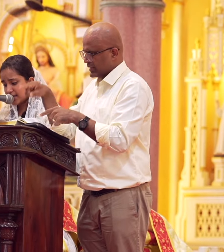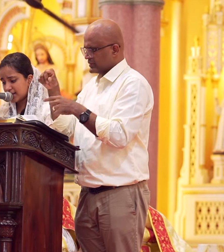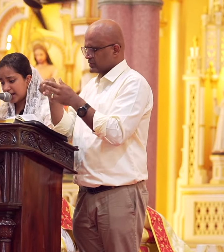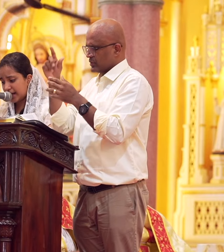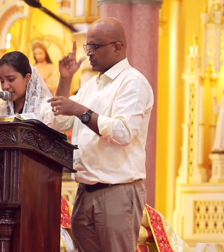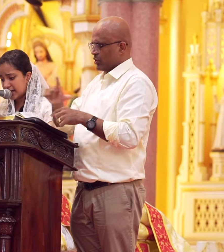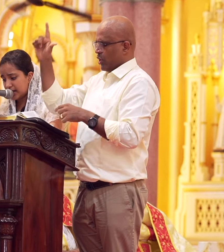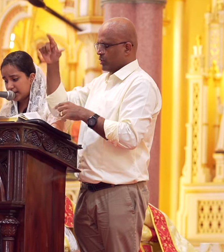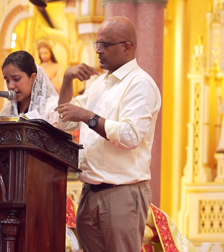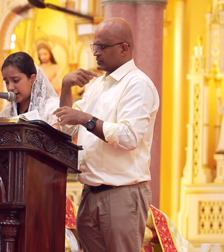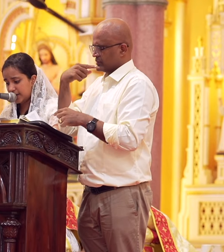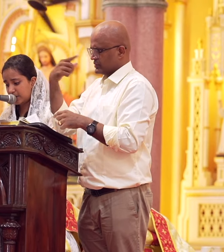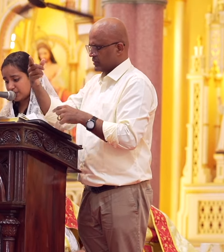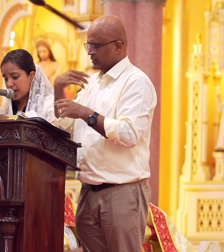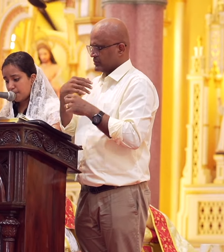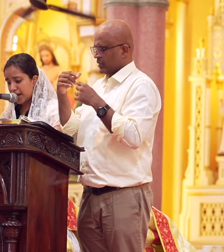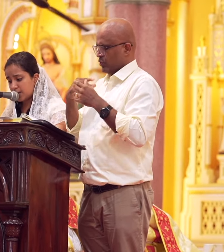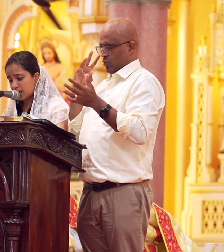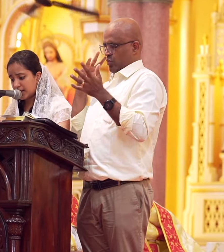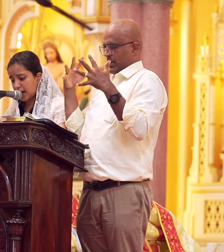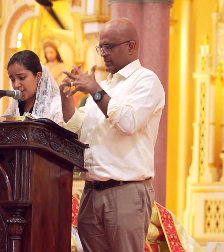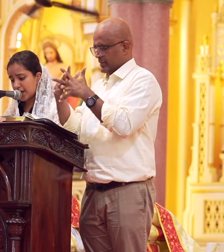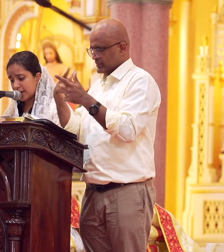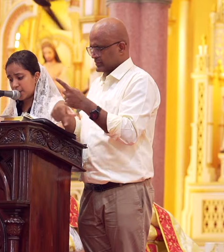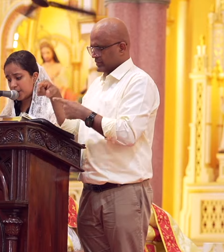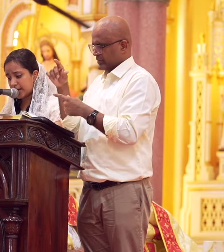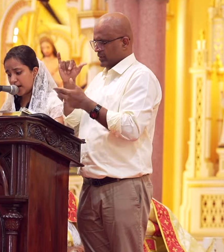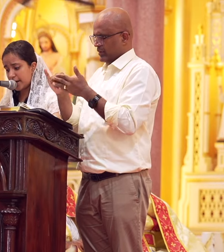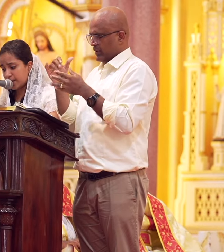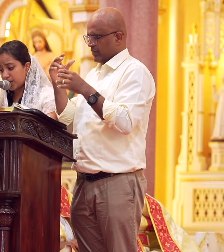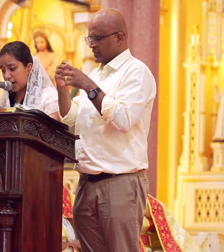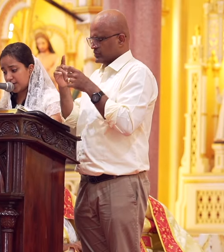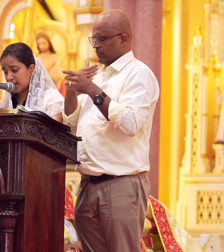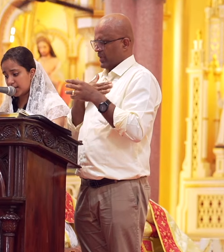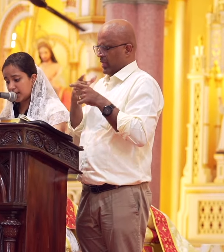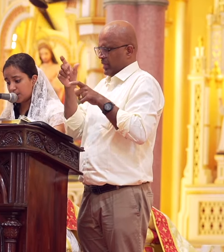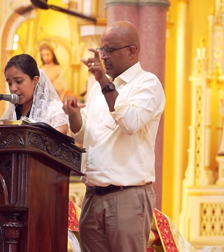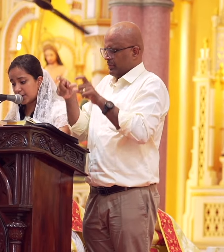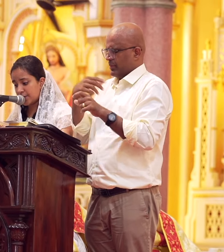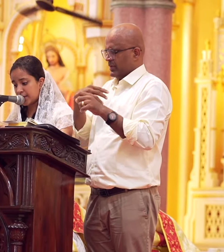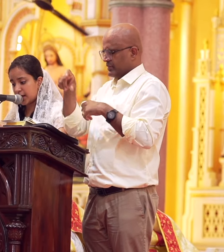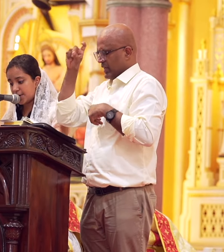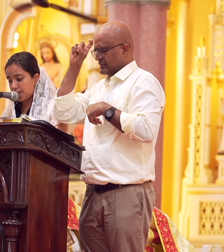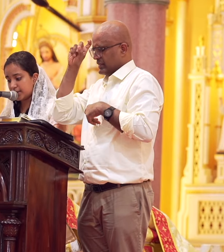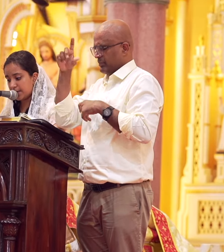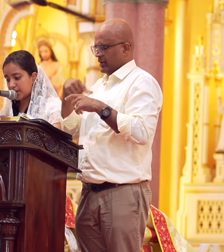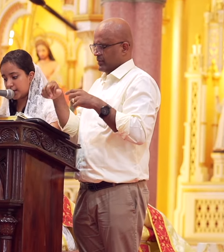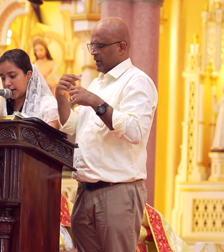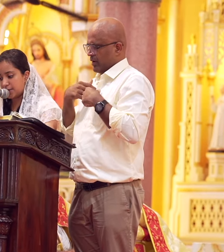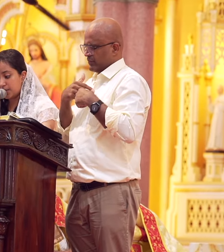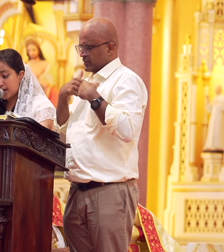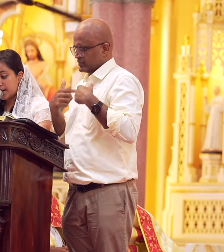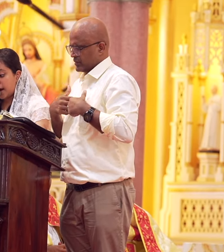എന്റെ ജനത്തിന്റെ ക്ലേശങ്ങൾ ഞാൻ കണ്ടു. മേൽപോട്ടക്കാരുടെയും ക്രൂരത കാരണം അവരിൽ നിന്ന് ഉയർന്നു വരുന്ന രോദനം